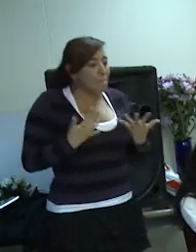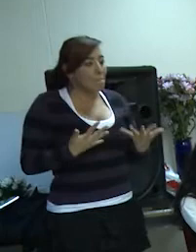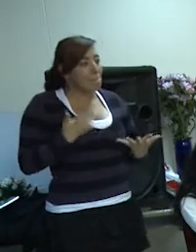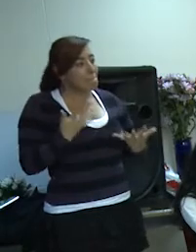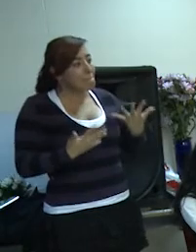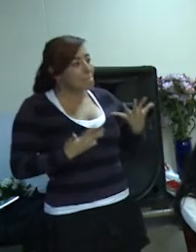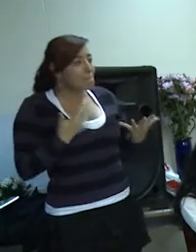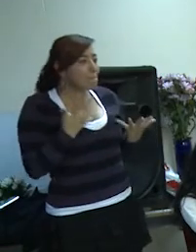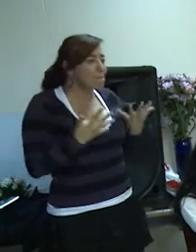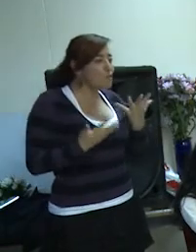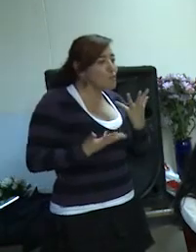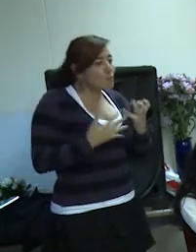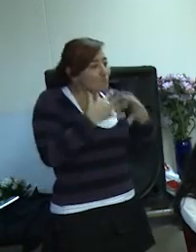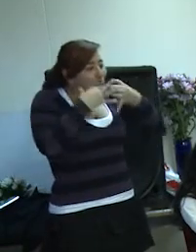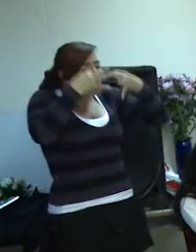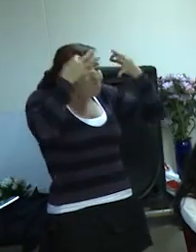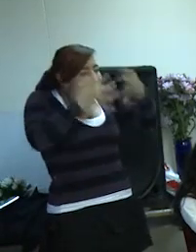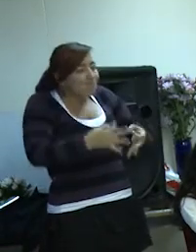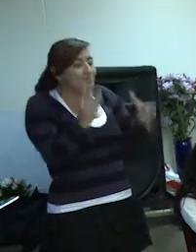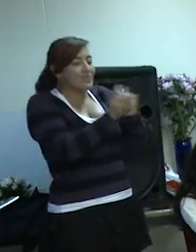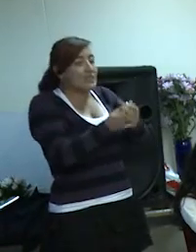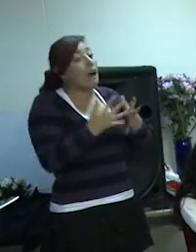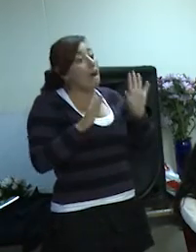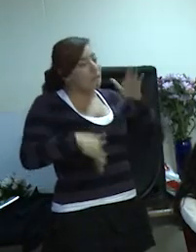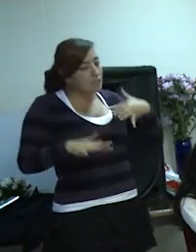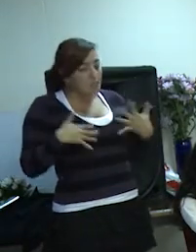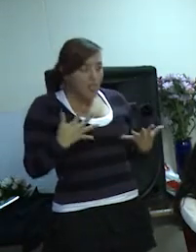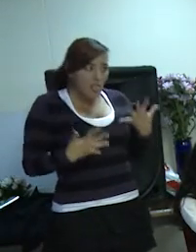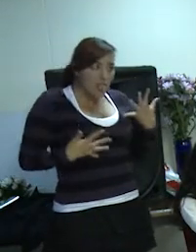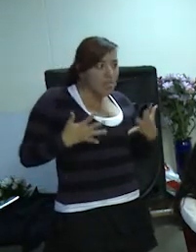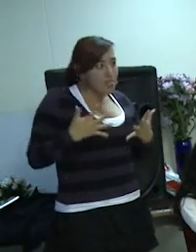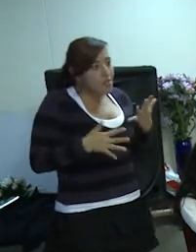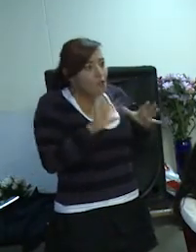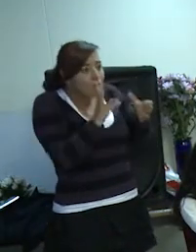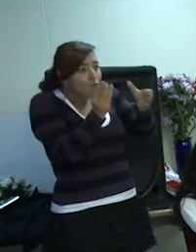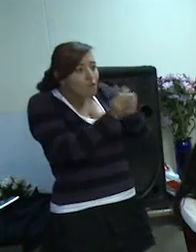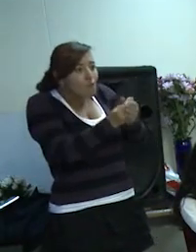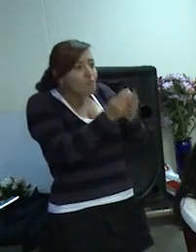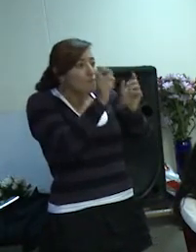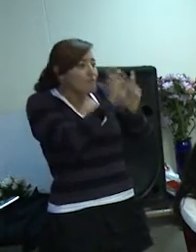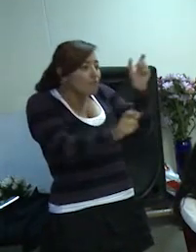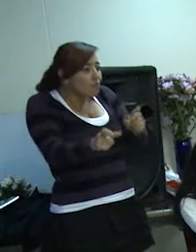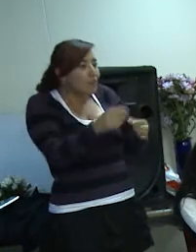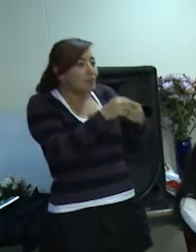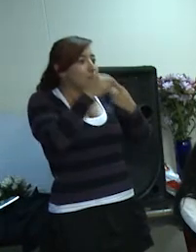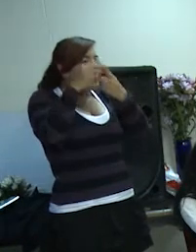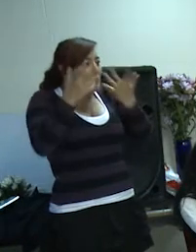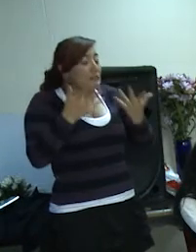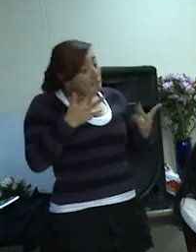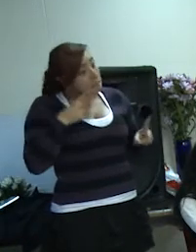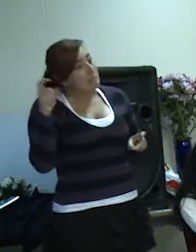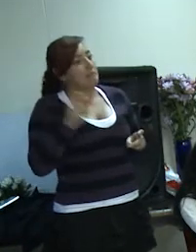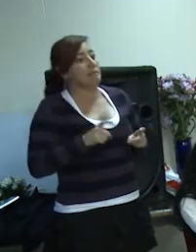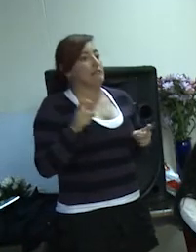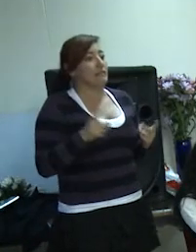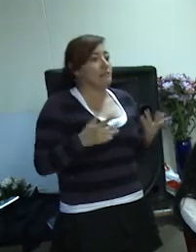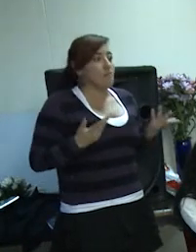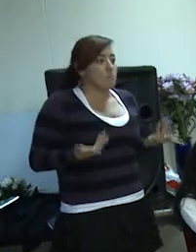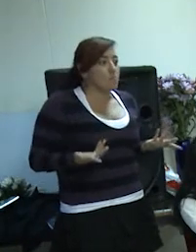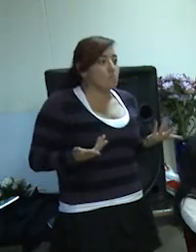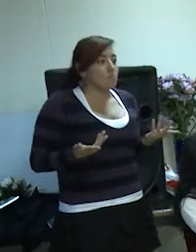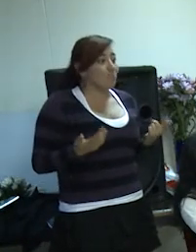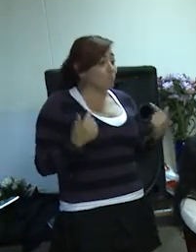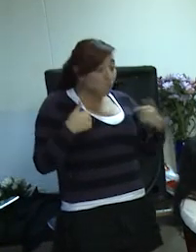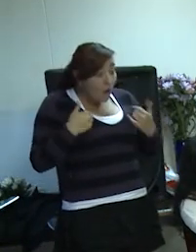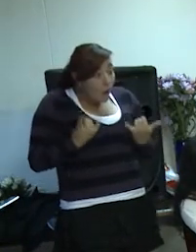digamos, lograr que haya una verdadera inclusión de la población especial que así lo requiere. Yo todavía